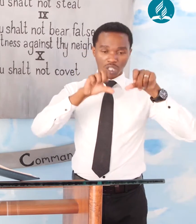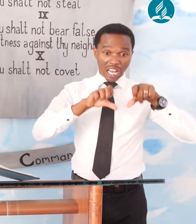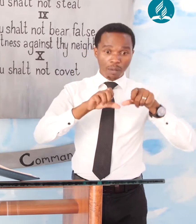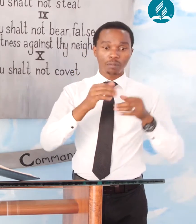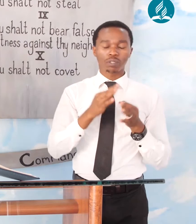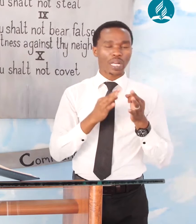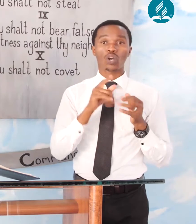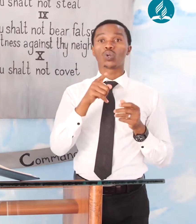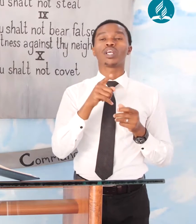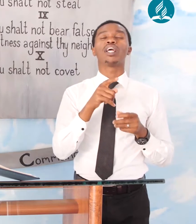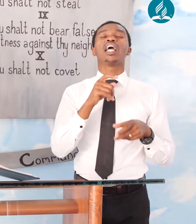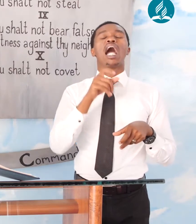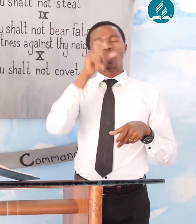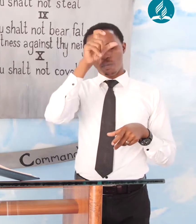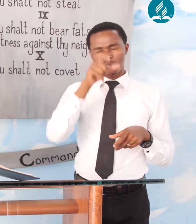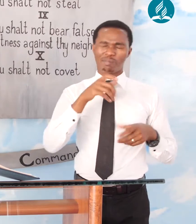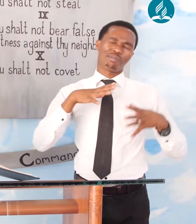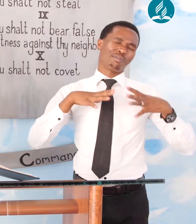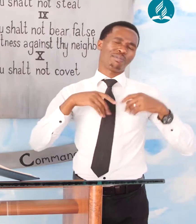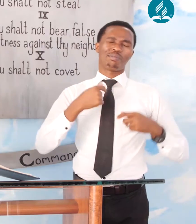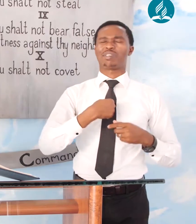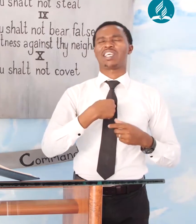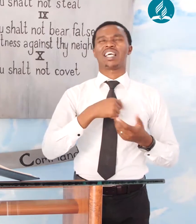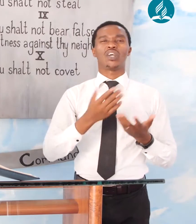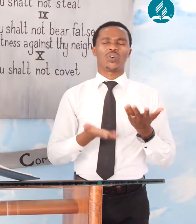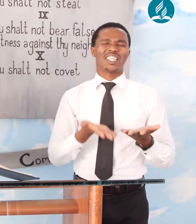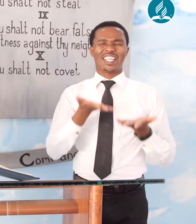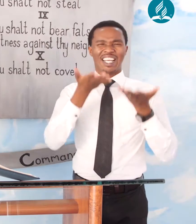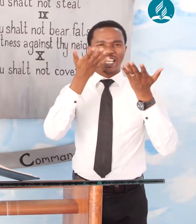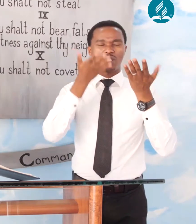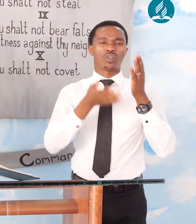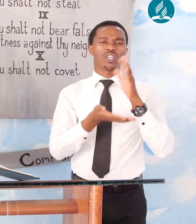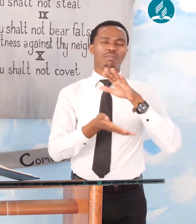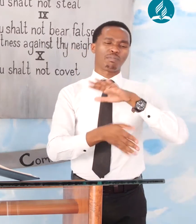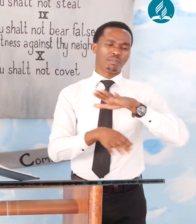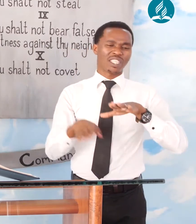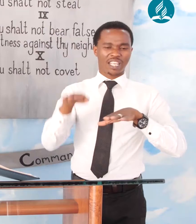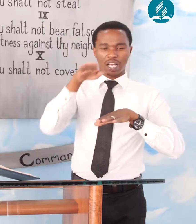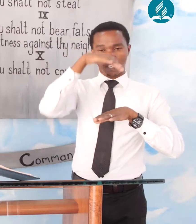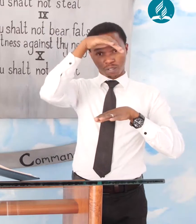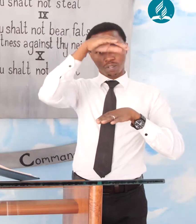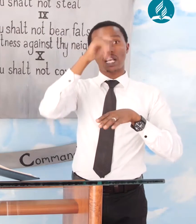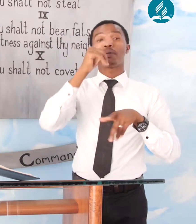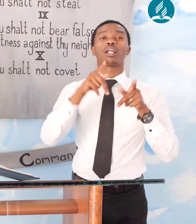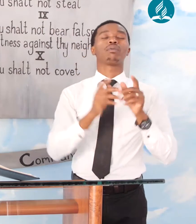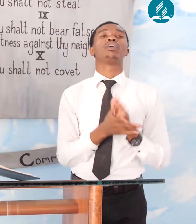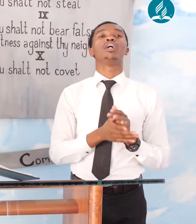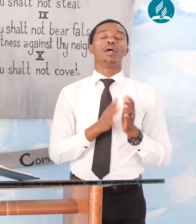ni umuntu uyemera kwiyemera ntabwo ari ibintu byiza kwishyira hejuru rero birashoboka ko muri kiriya